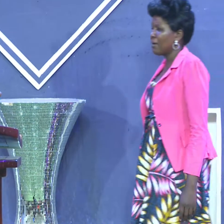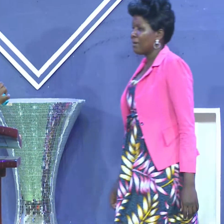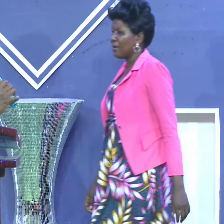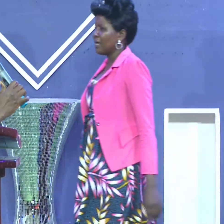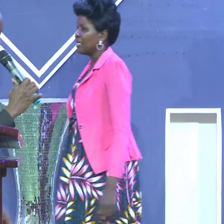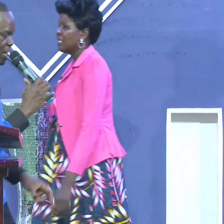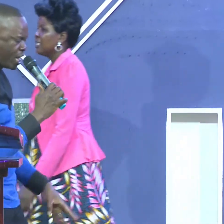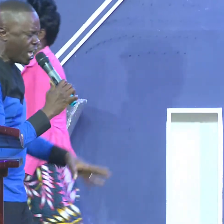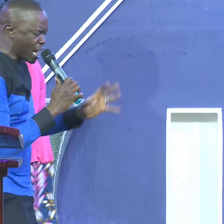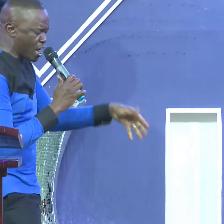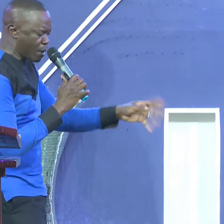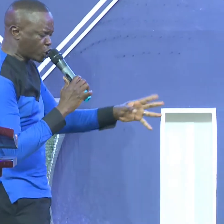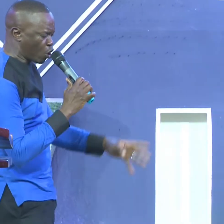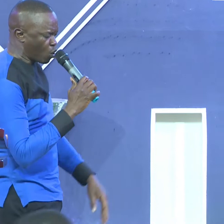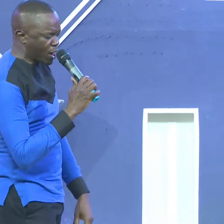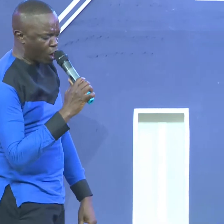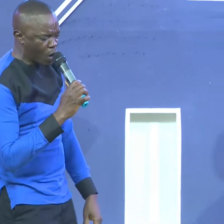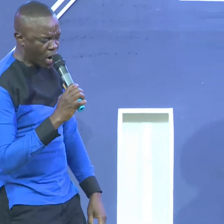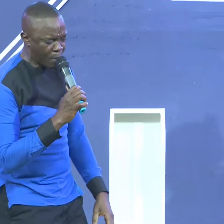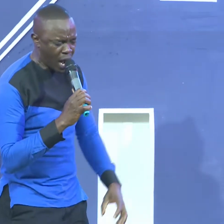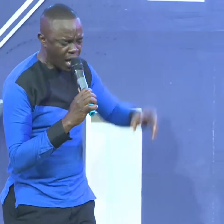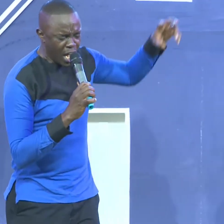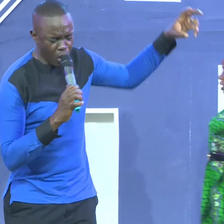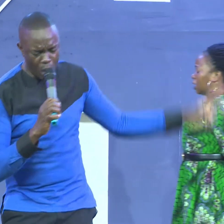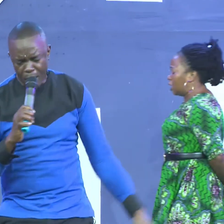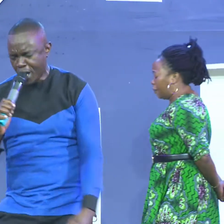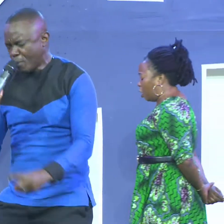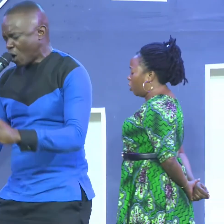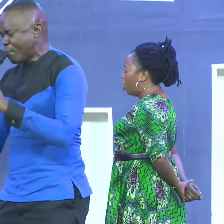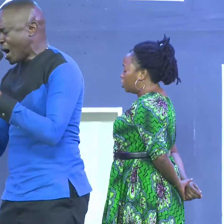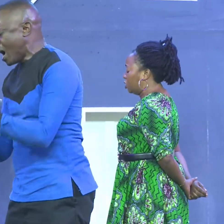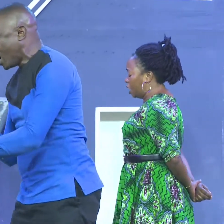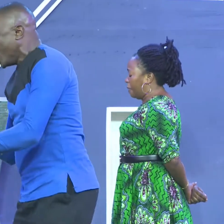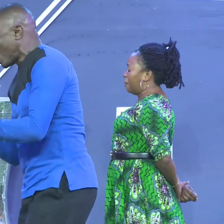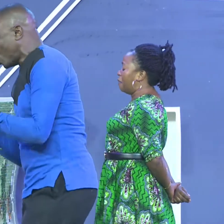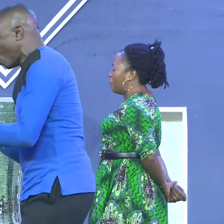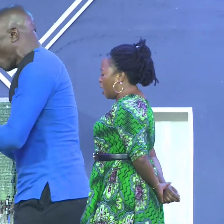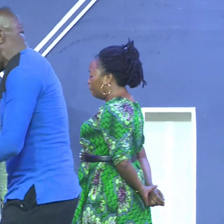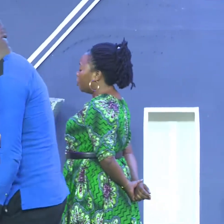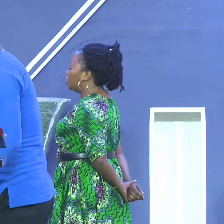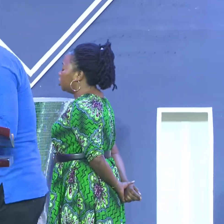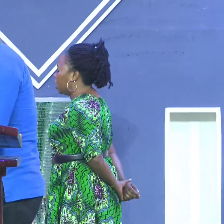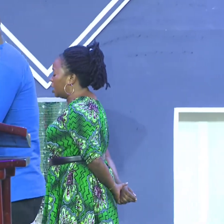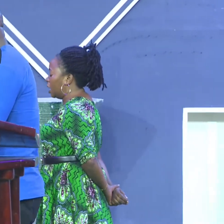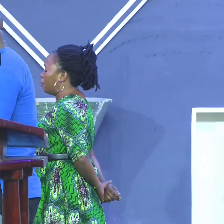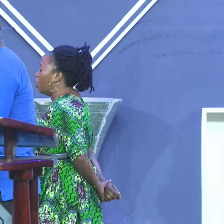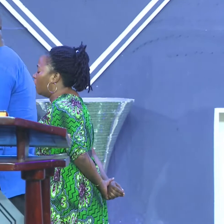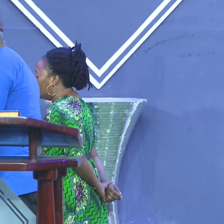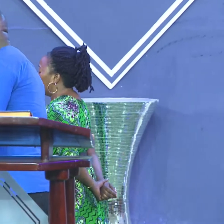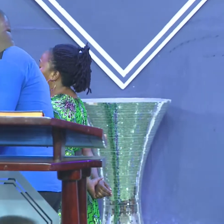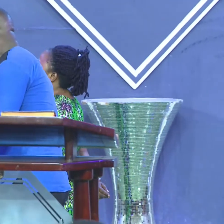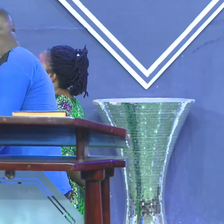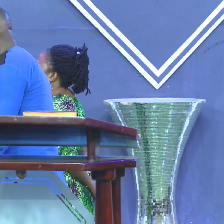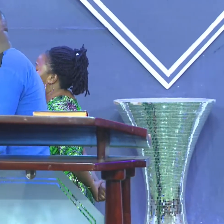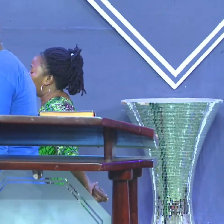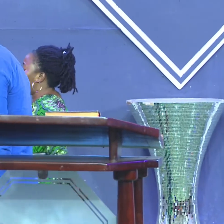never see it doing what day. Nayama Chako, what a Mokama. If we win a Mokama, Totunua, or Tununula Mokama,